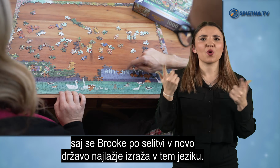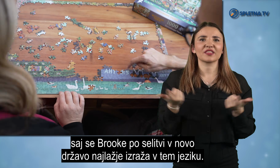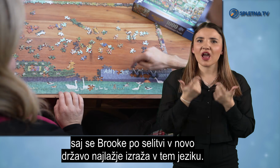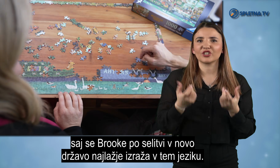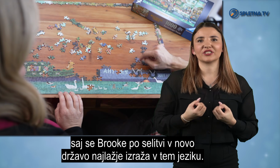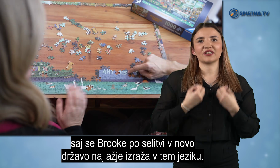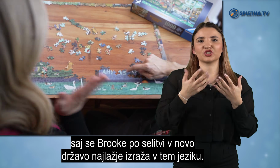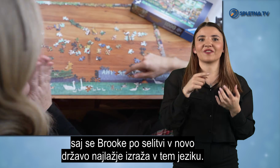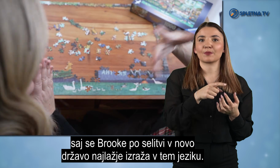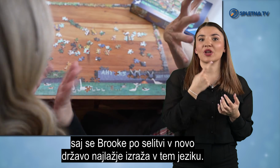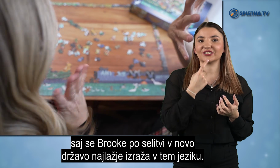tem jeziku.